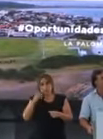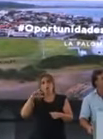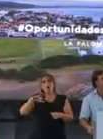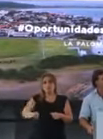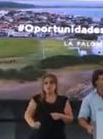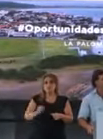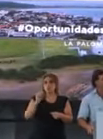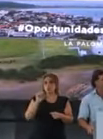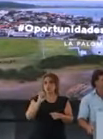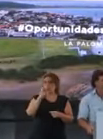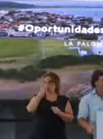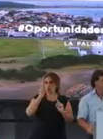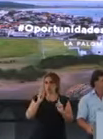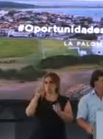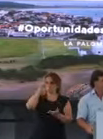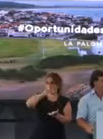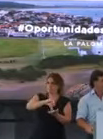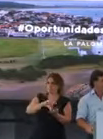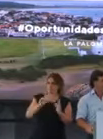con el país.